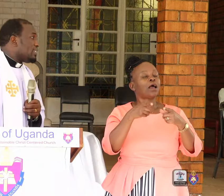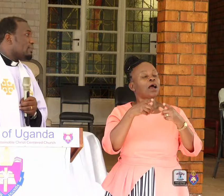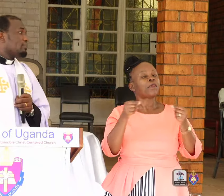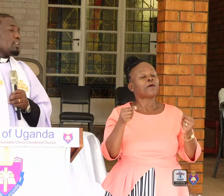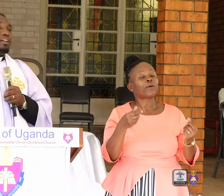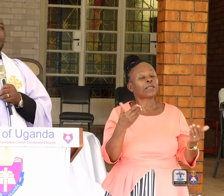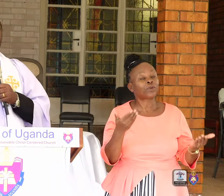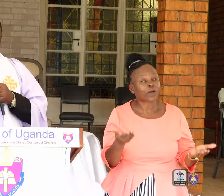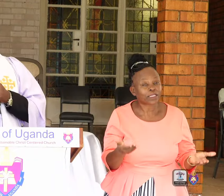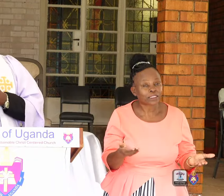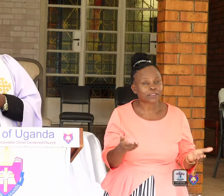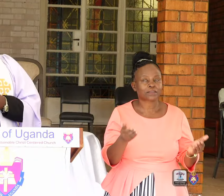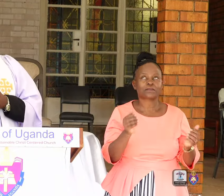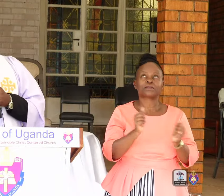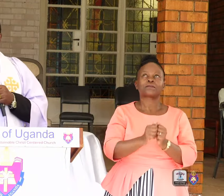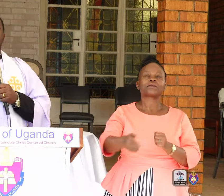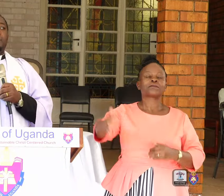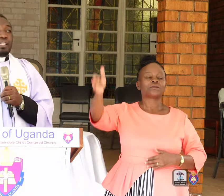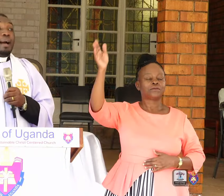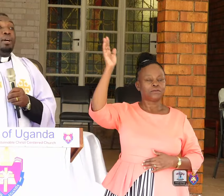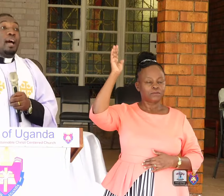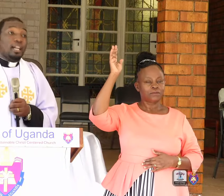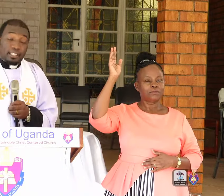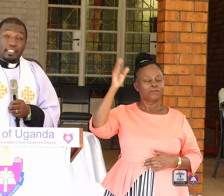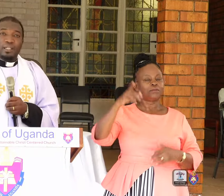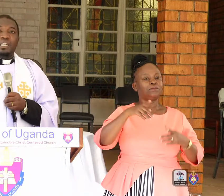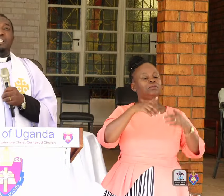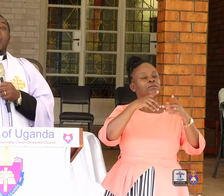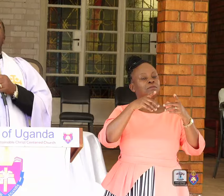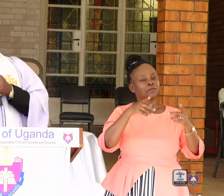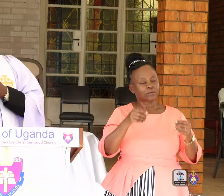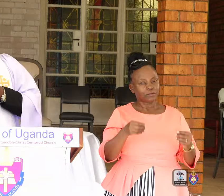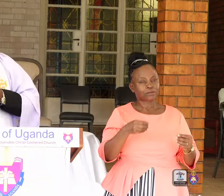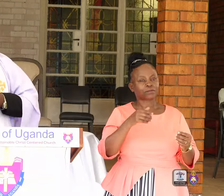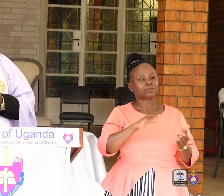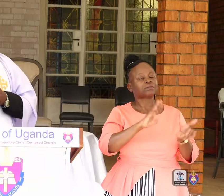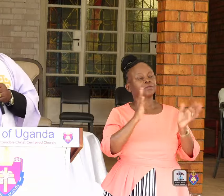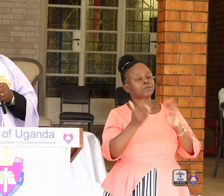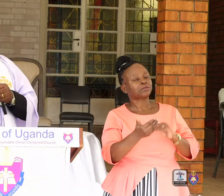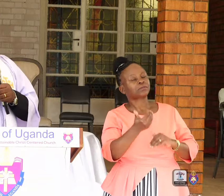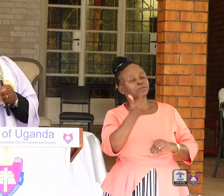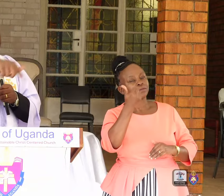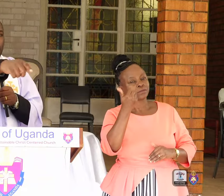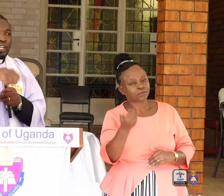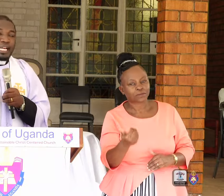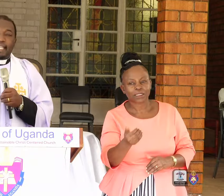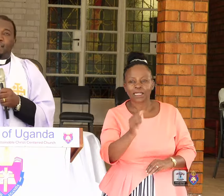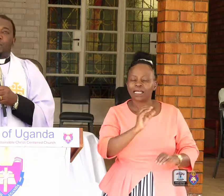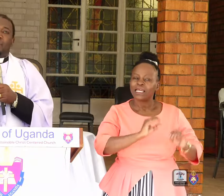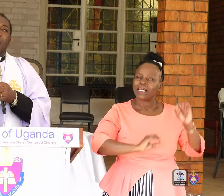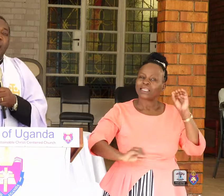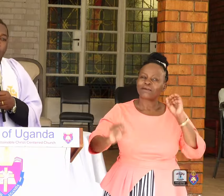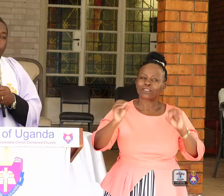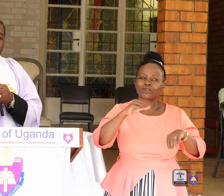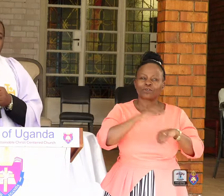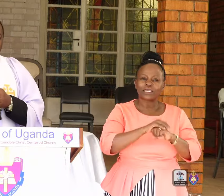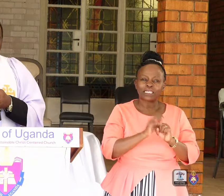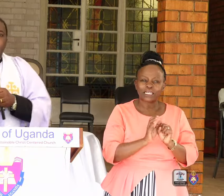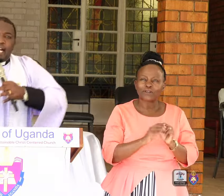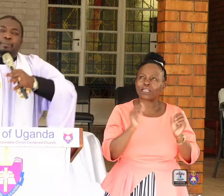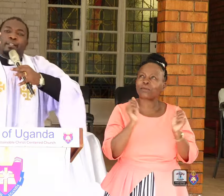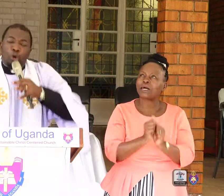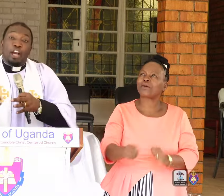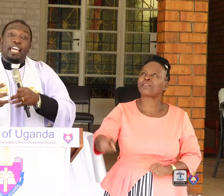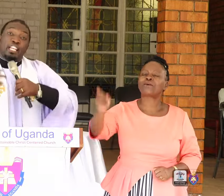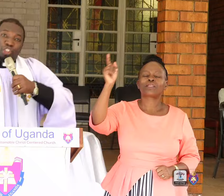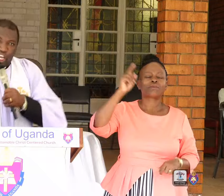n'abaki? N'aba Katonda. Kigambo n'abaki? N'afuuka omuntu. Tewali kintu kyonna kyatondebwa awatali ye.